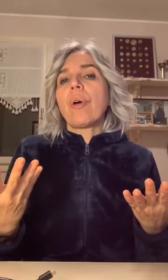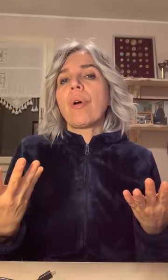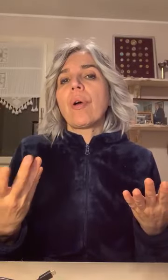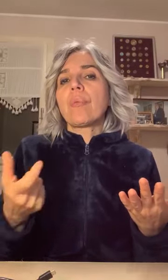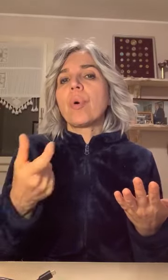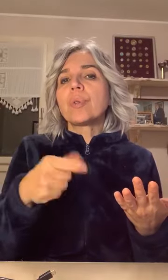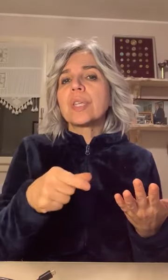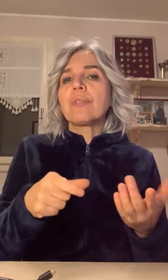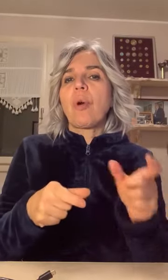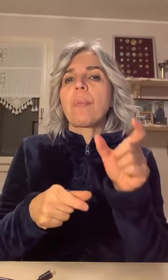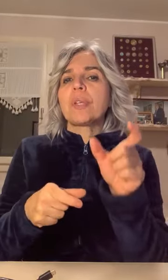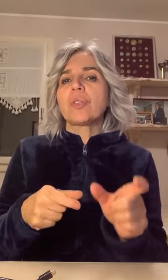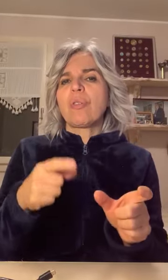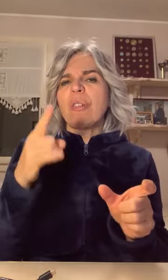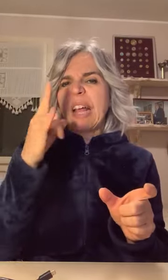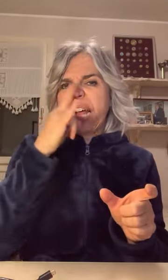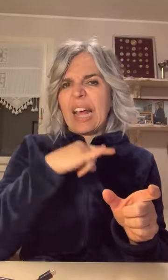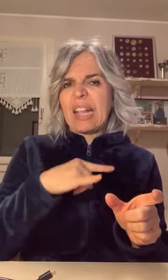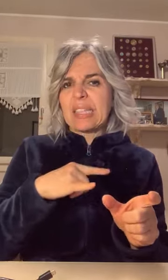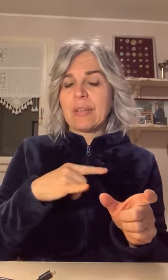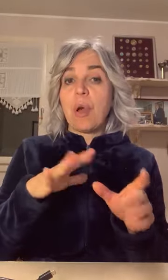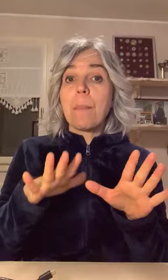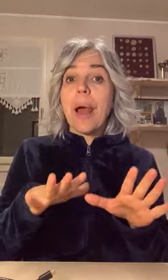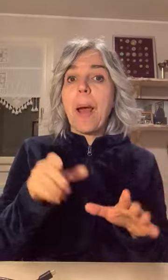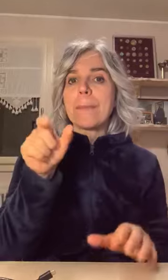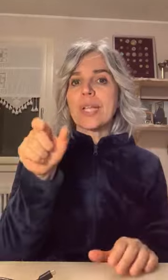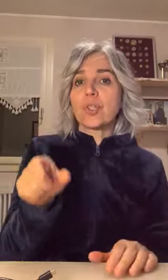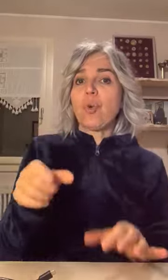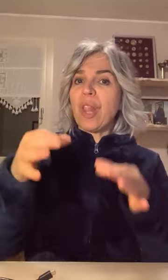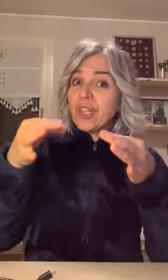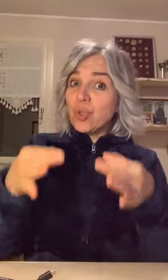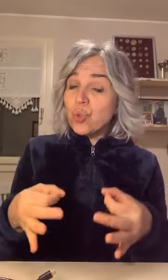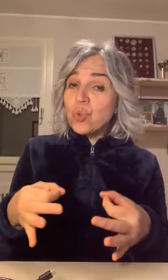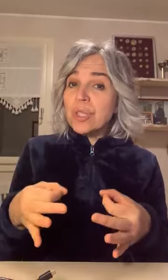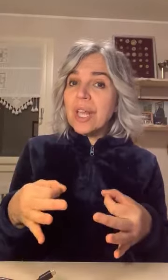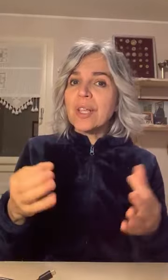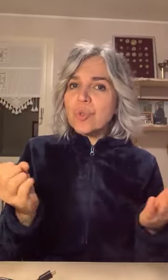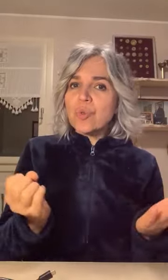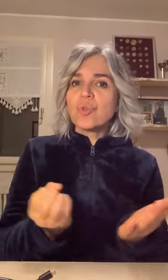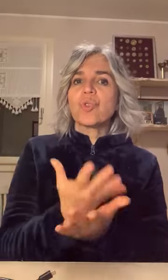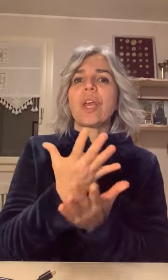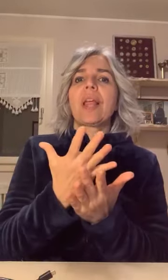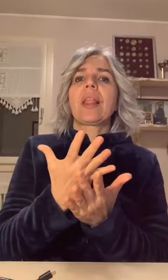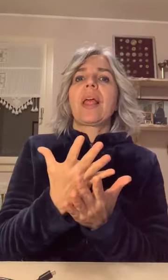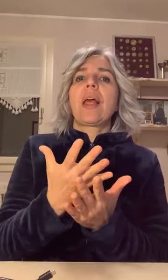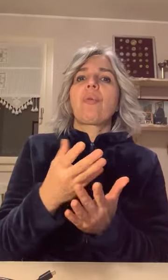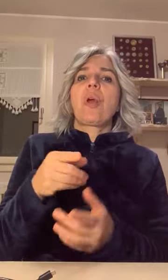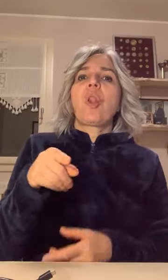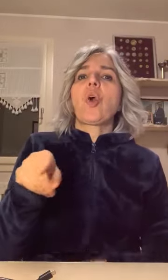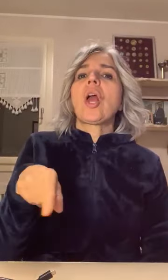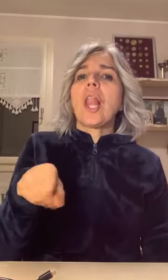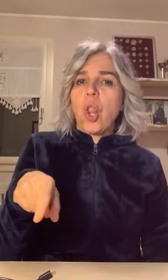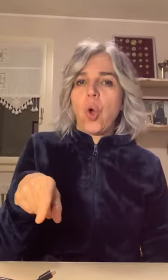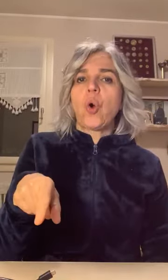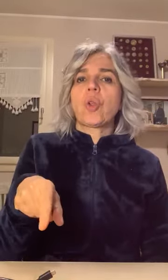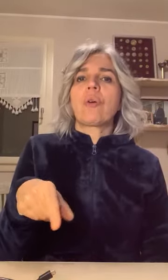ma ai giusti è concesso ciò che egli desiderano. In Proverbi capitolo 10, versetto 24, noi troviamo scritto